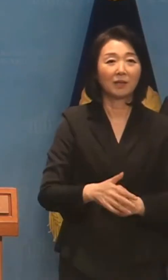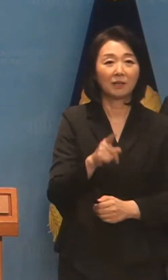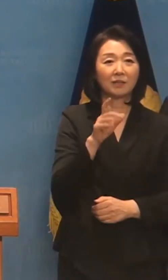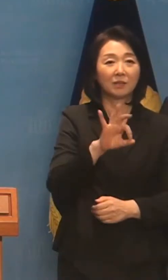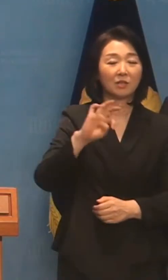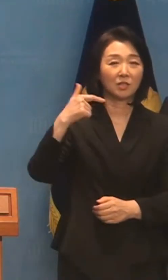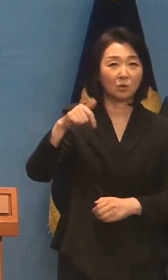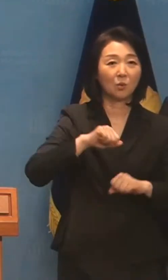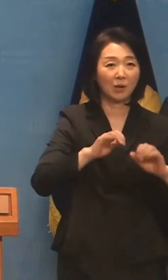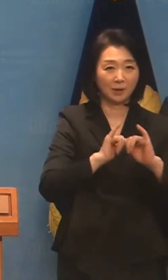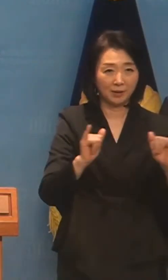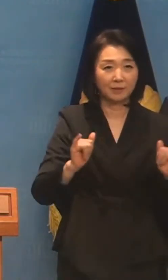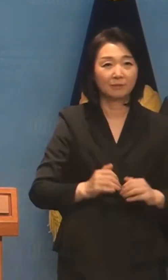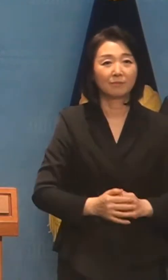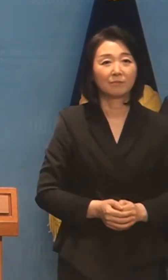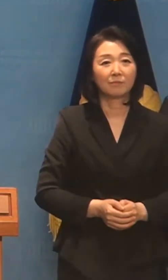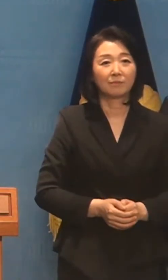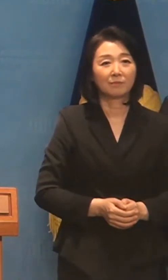정지원 활동가님,